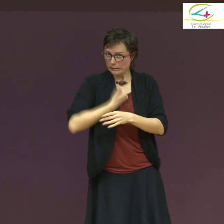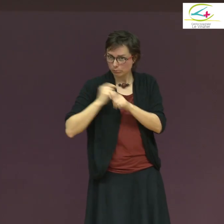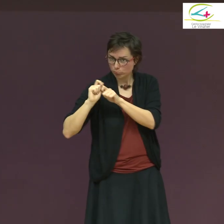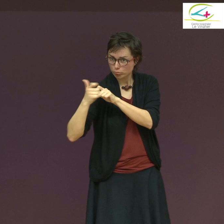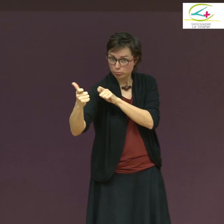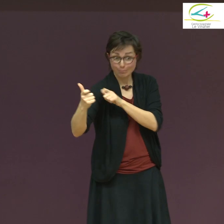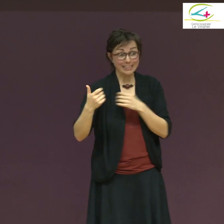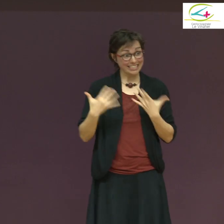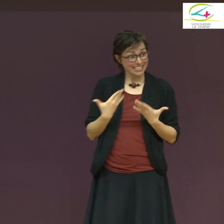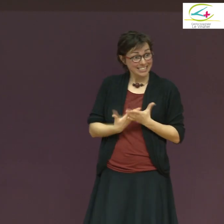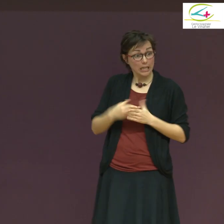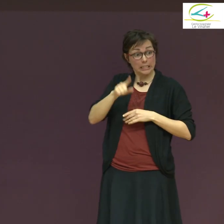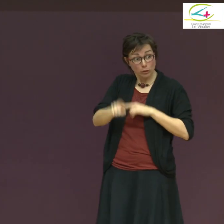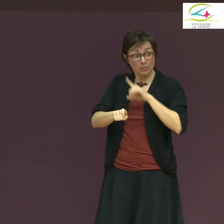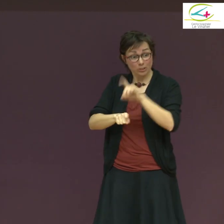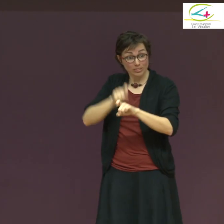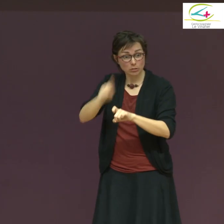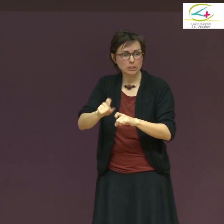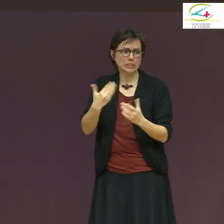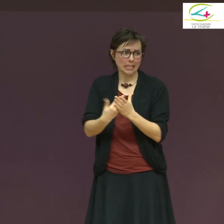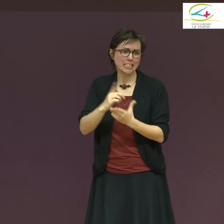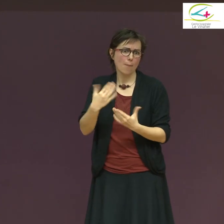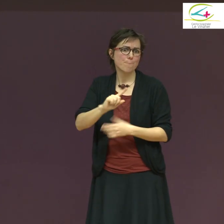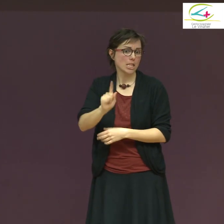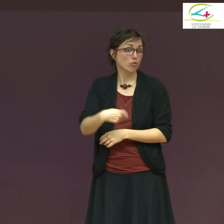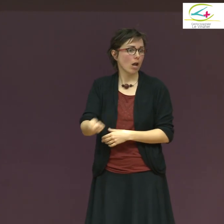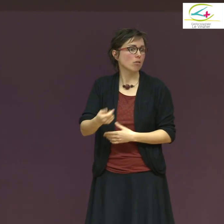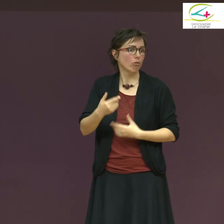d'aller jusque-là. Après, vous posez une autre question.